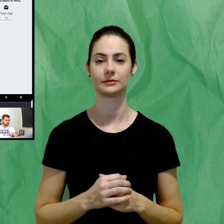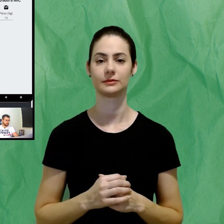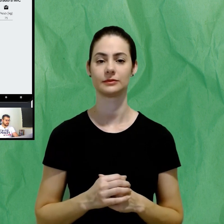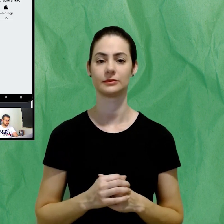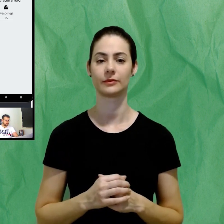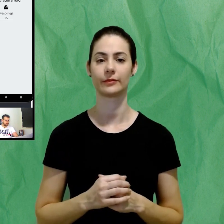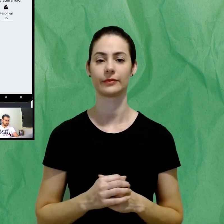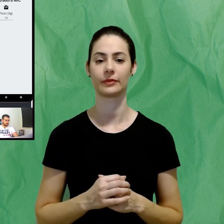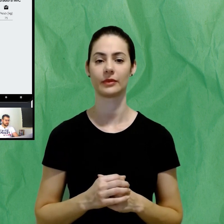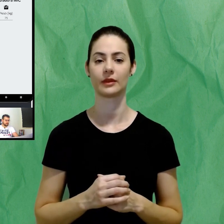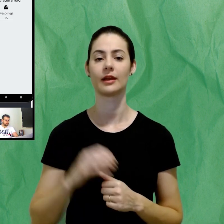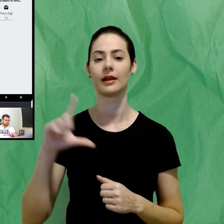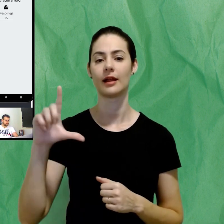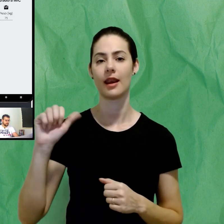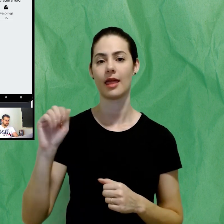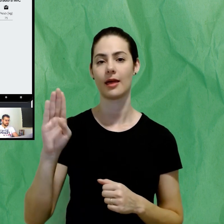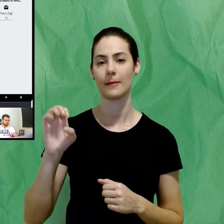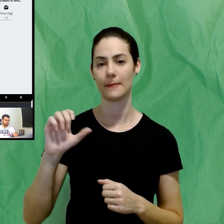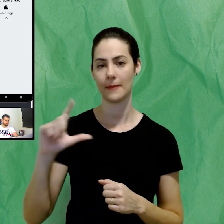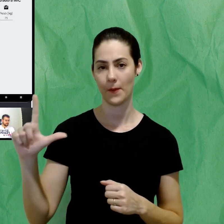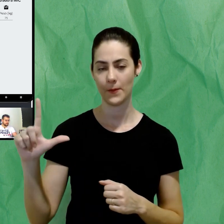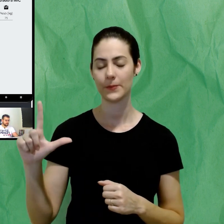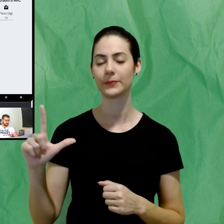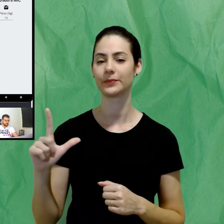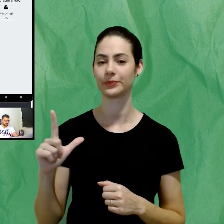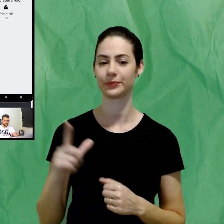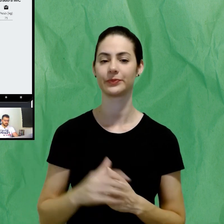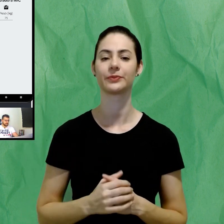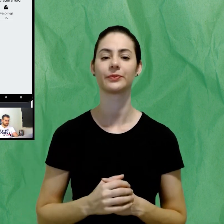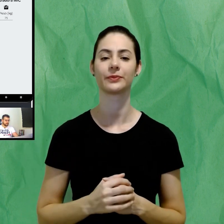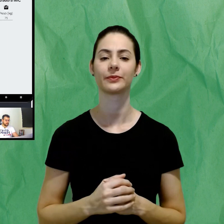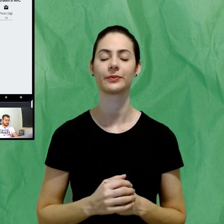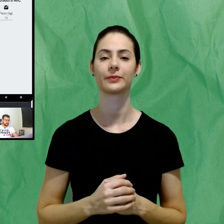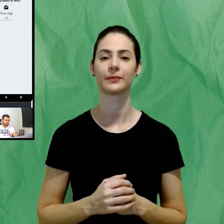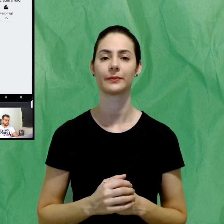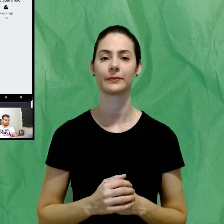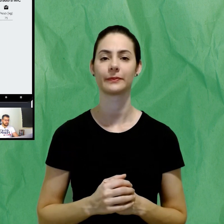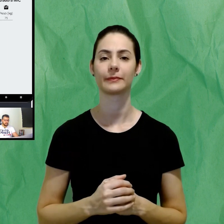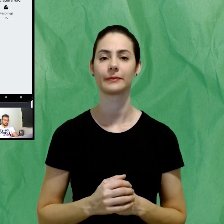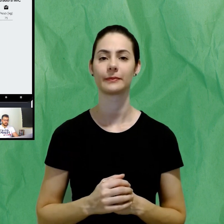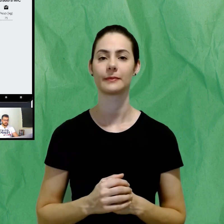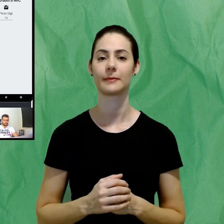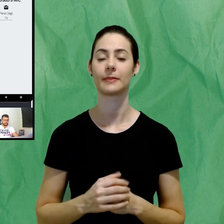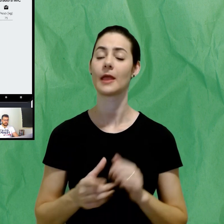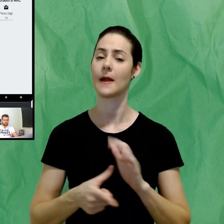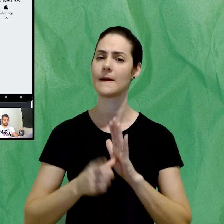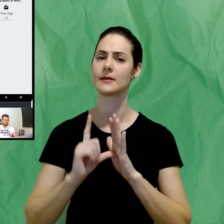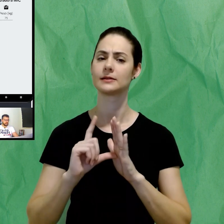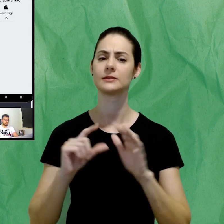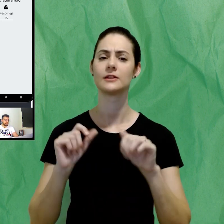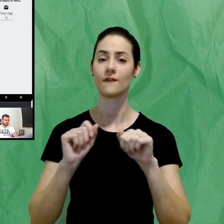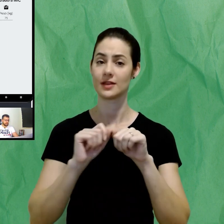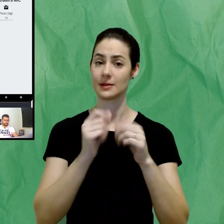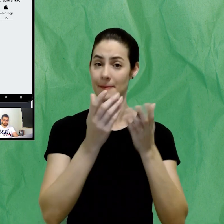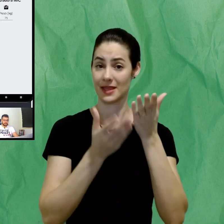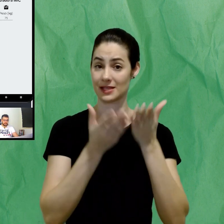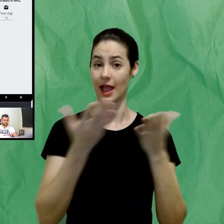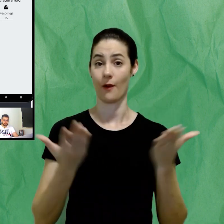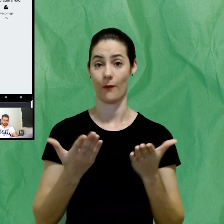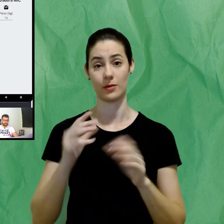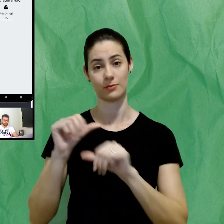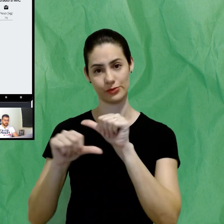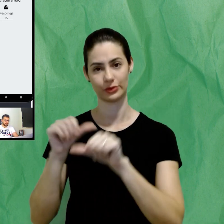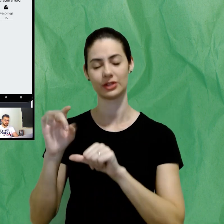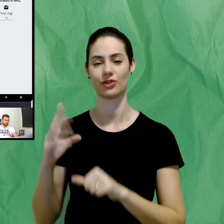title não, eu coloquei label, né? Lá em cima, ó, label. E eu tinha feito o peso, agora eu vou falar o que? A